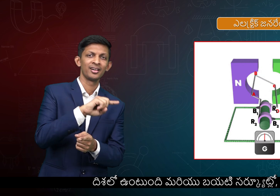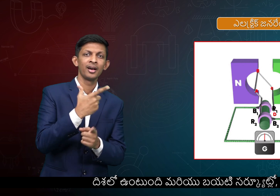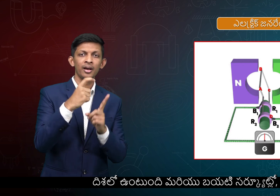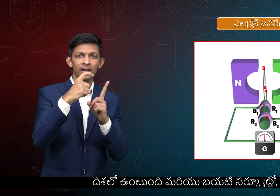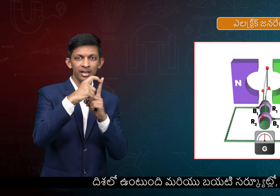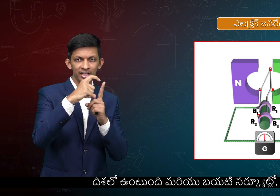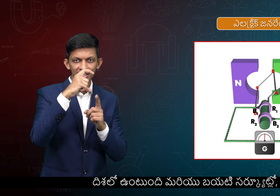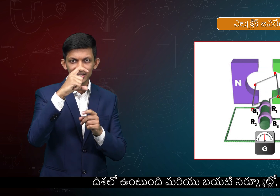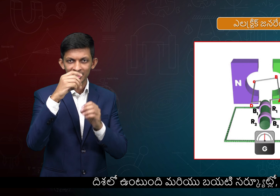బయటి సర్క్యూట్లో